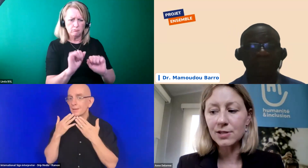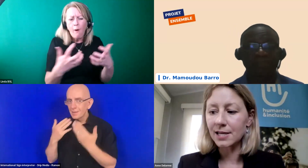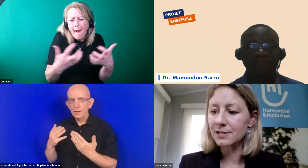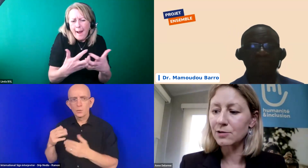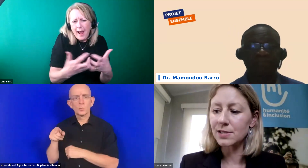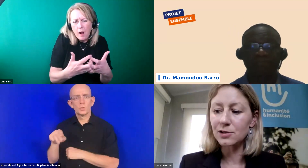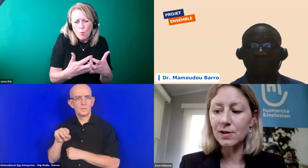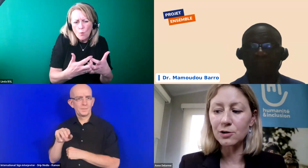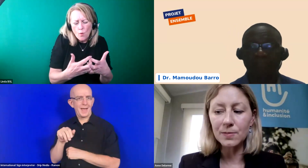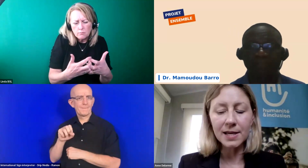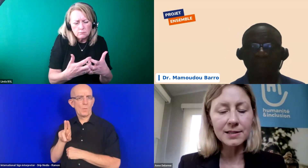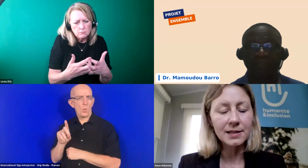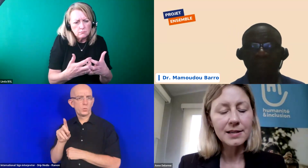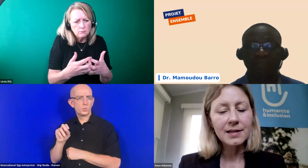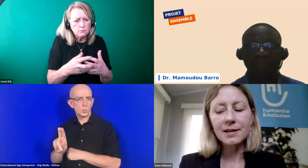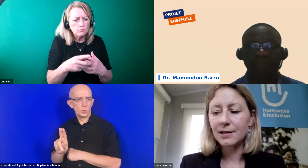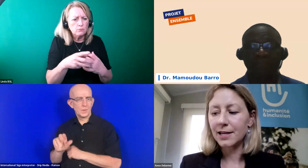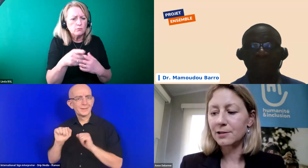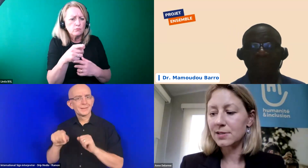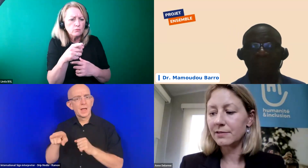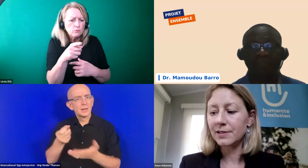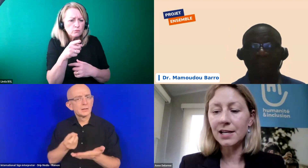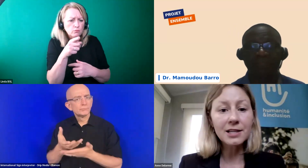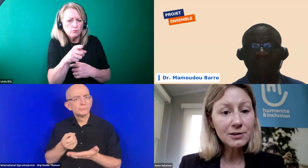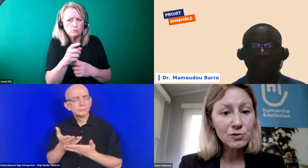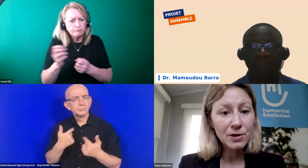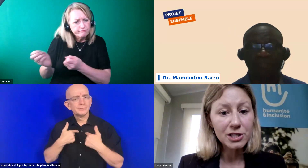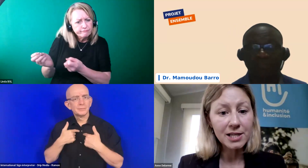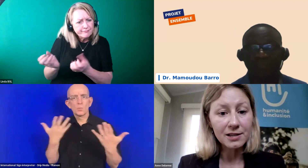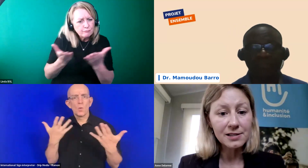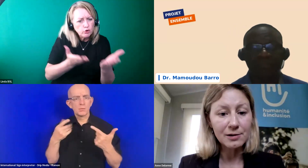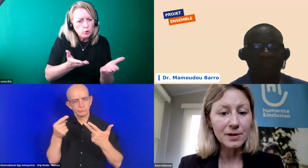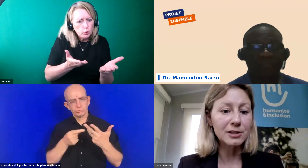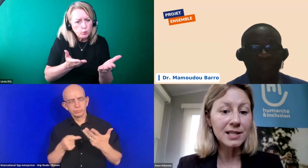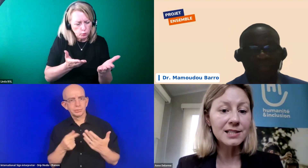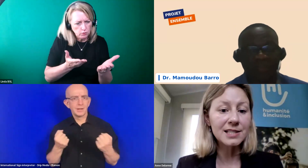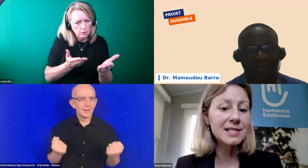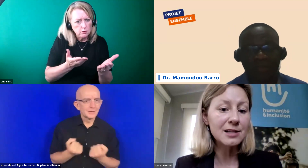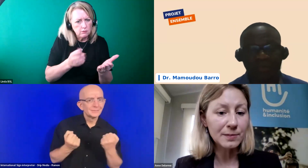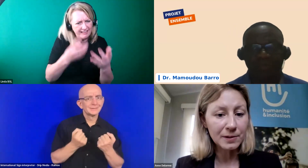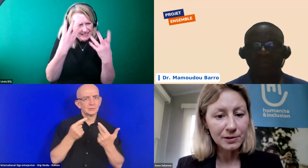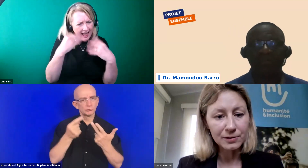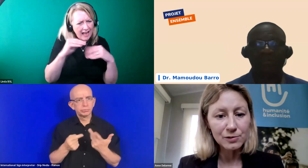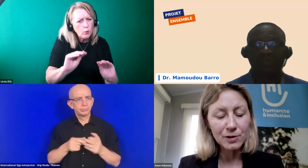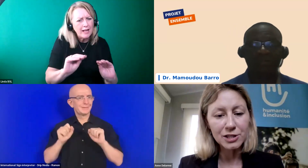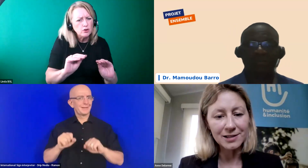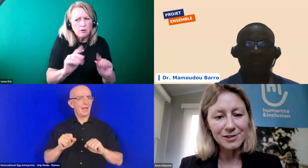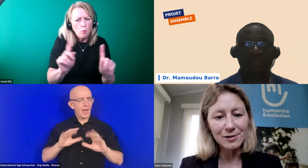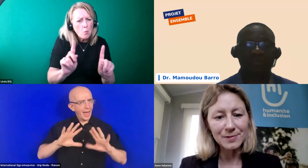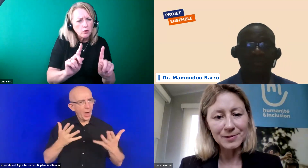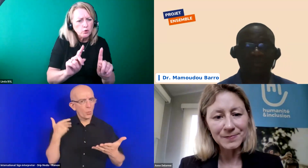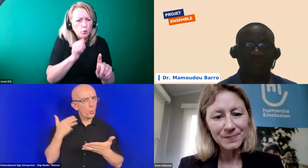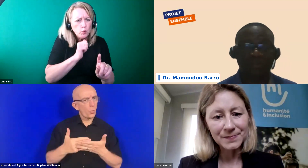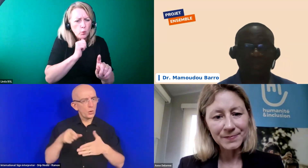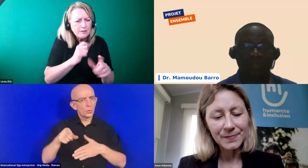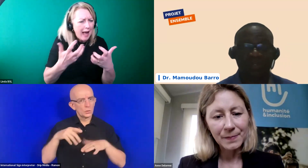réalisé l'éducation sexuelle complète inclusive dans le cadre du projet Ensemble, en donnant des exemples du projet